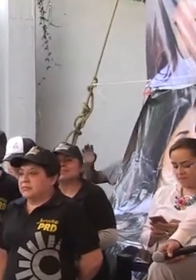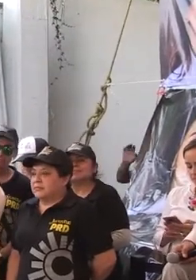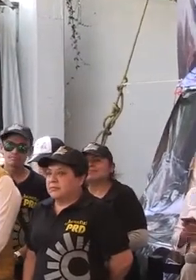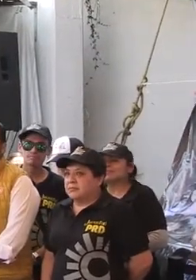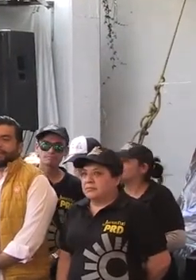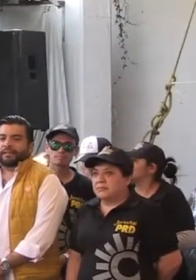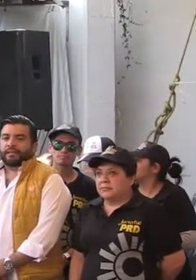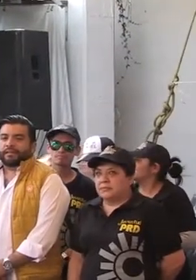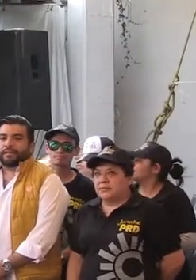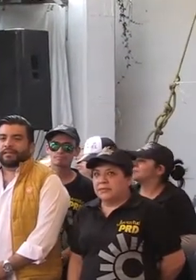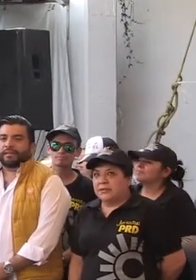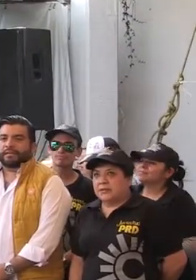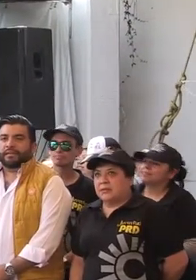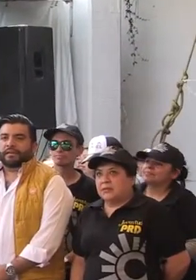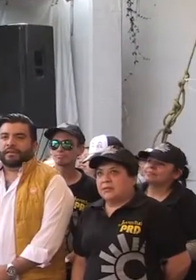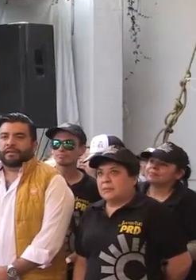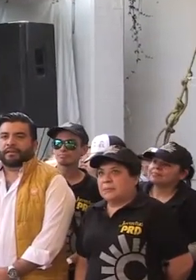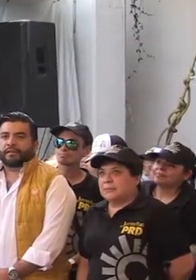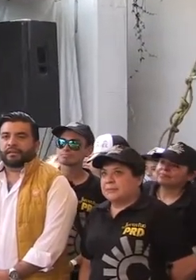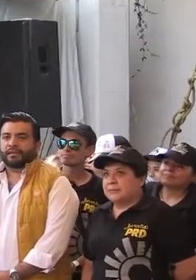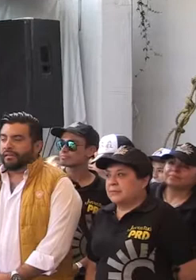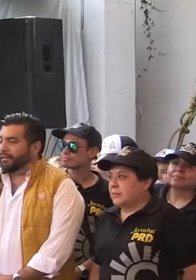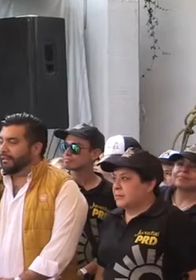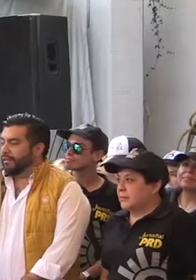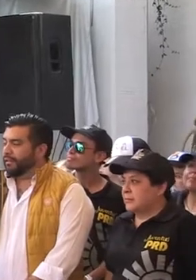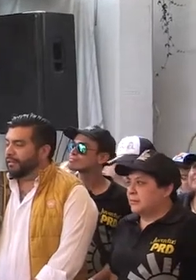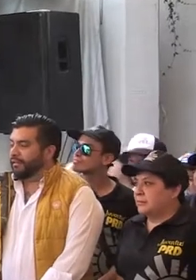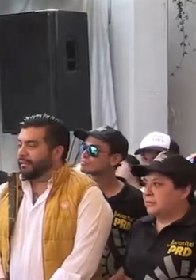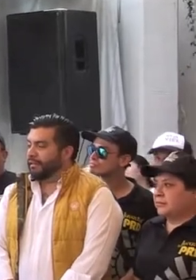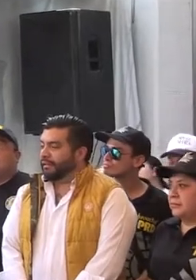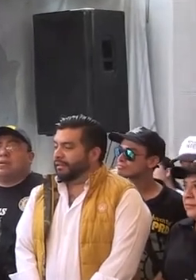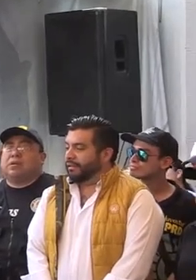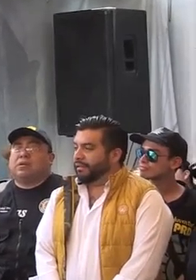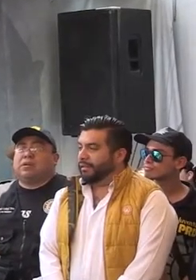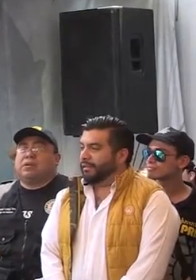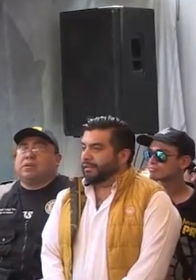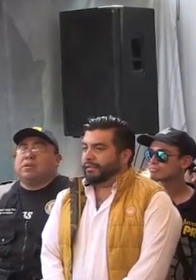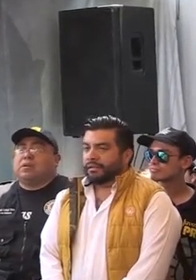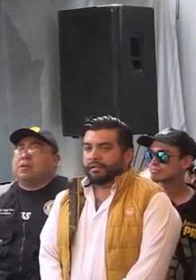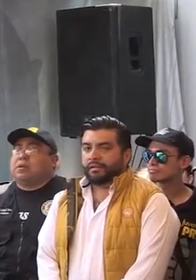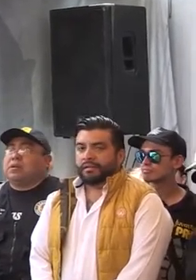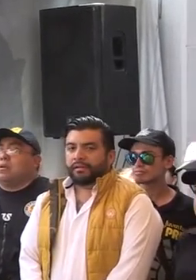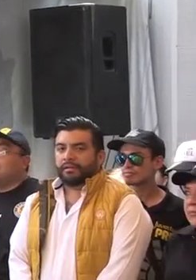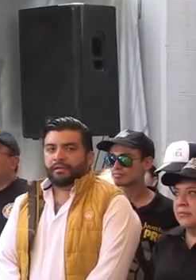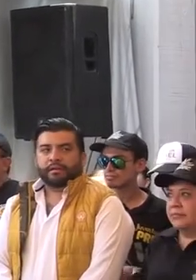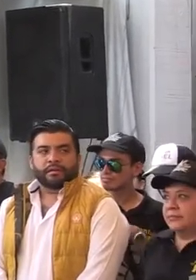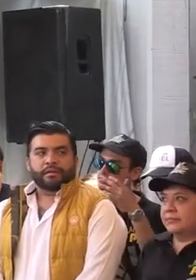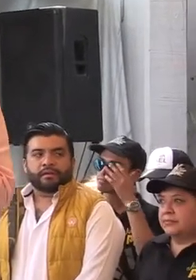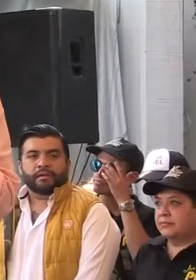De manera particular, muchas gracias a Gerardo que nos da esta oportunidad de venir a visitar, sobre todo a